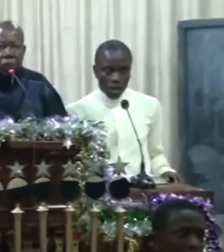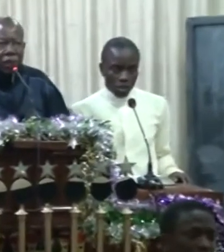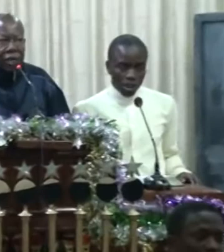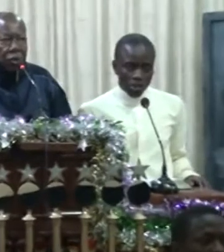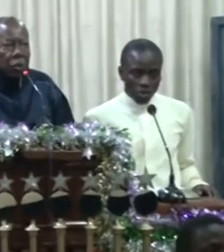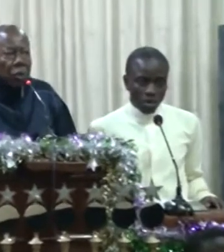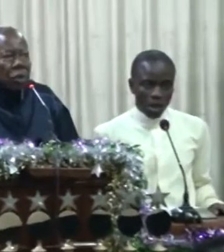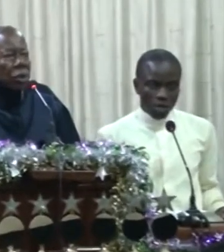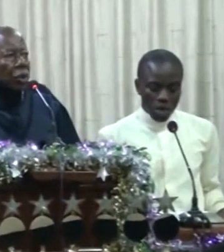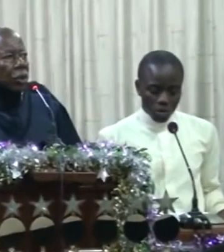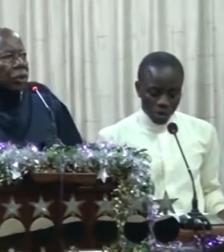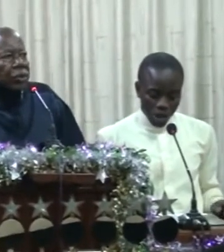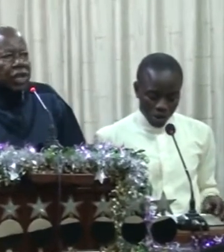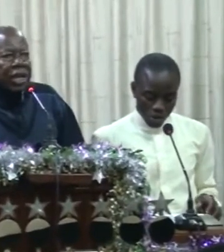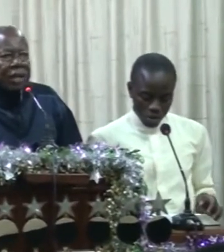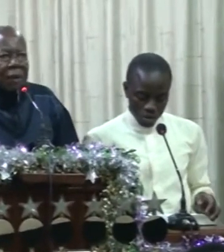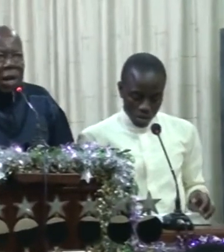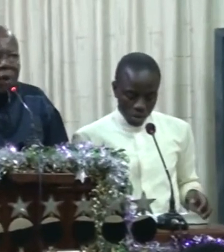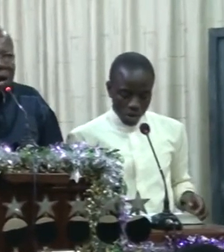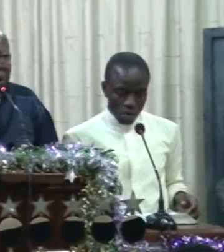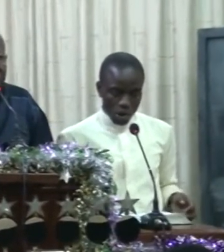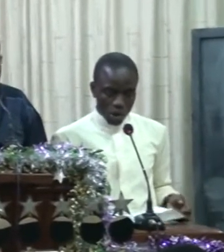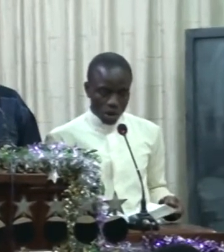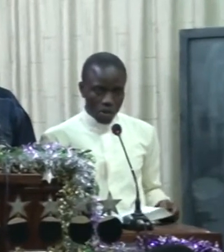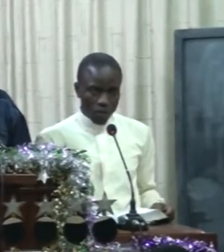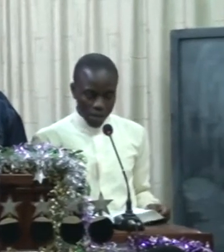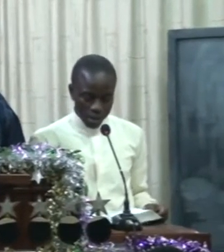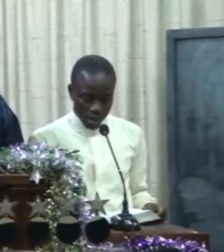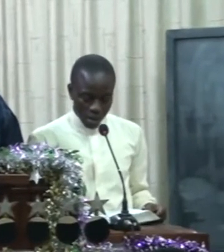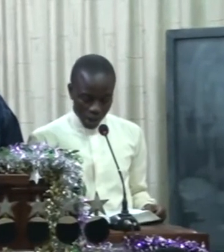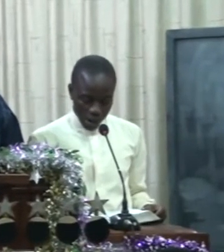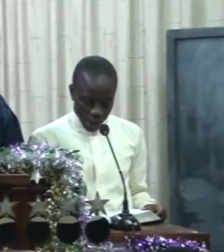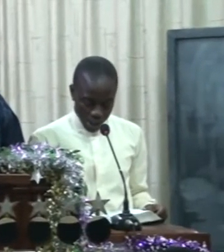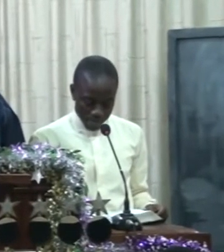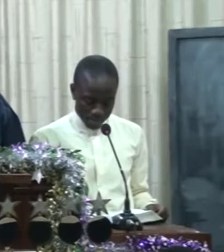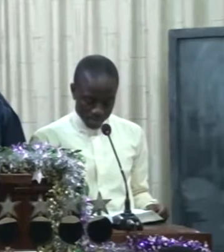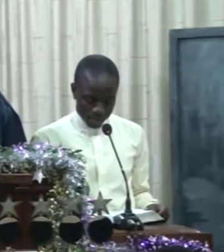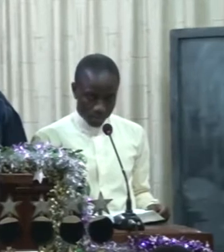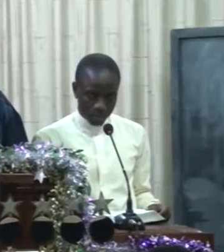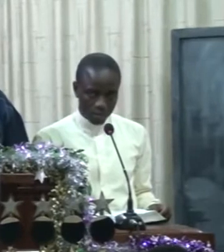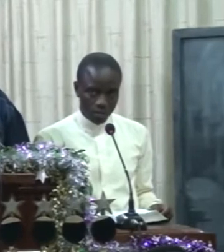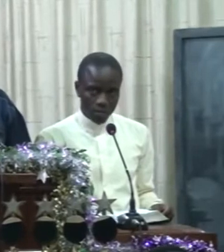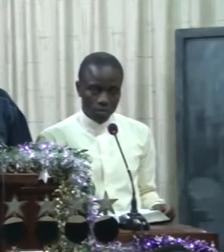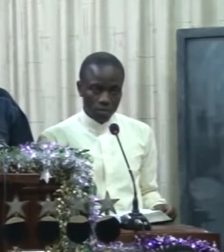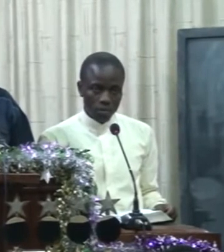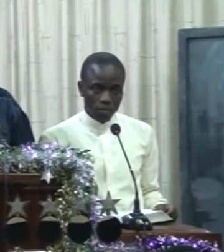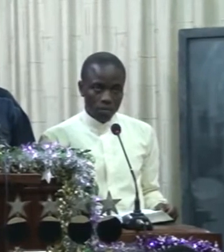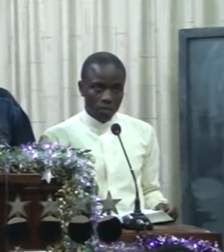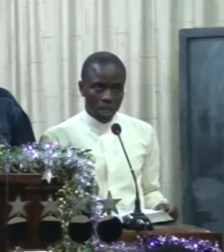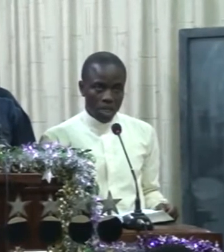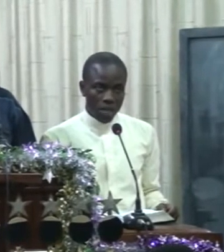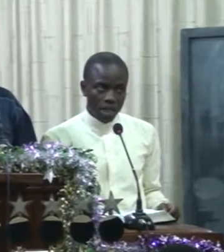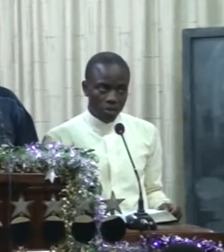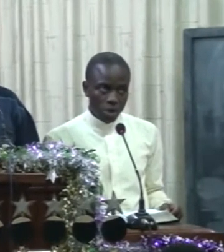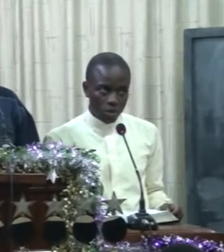Bali mabudu zetu chini ya damu ya mwana wake Yesu Kristo na bariki